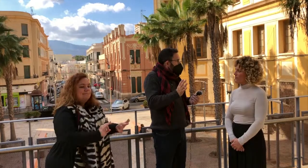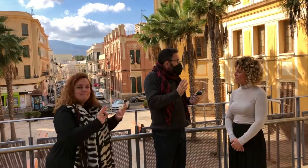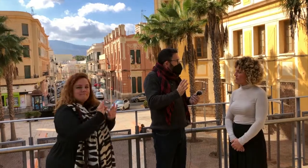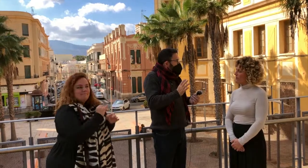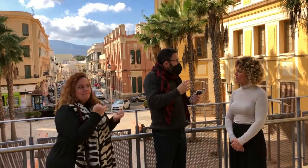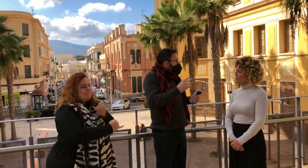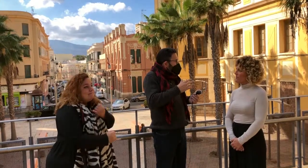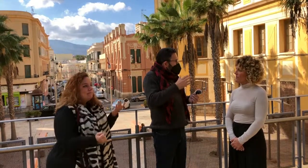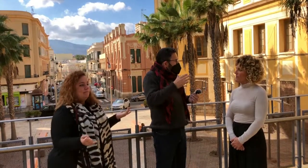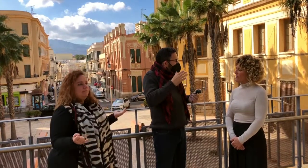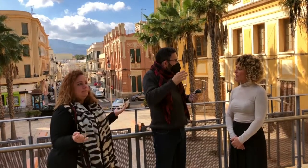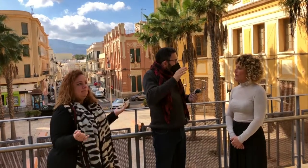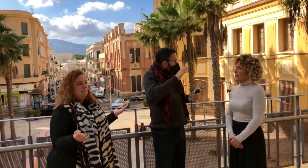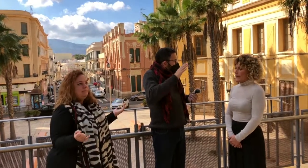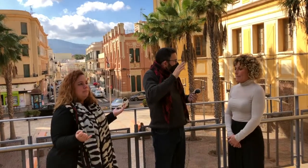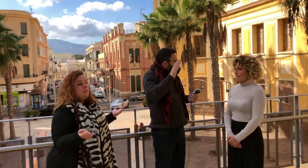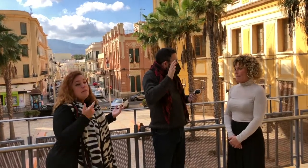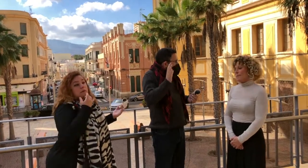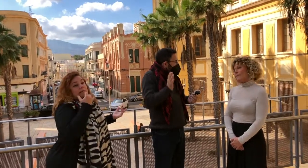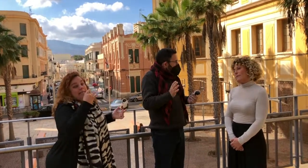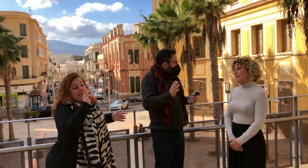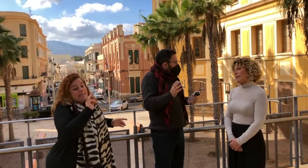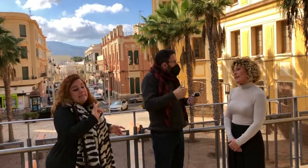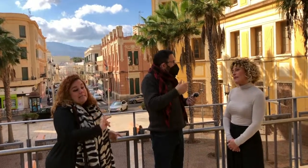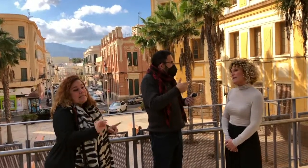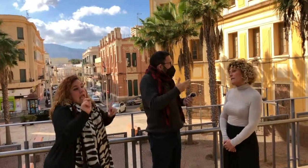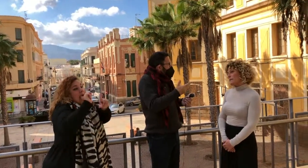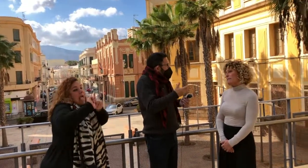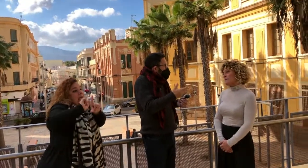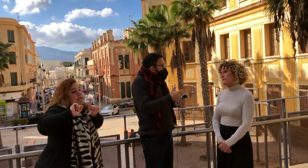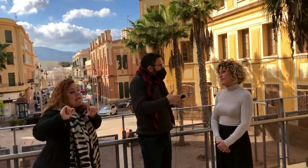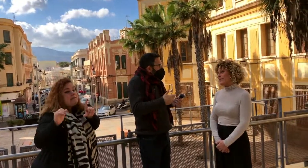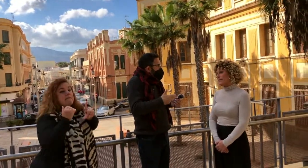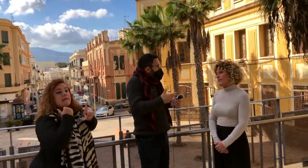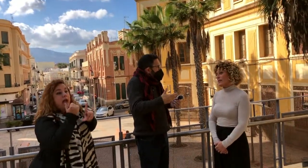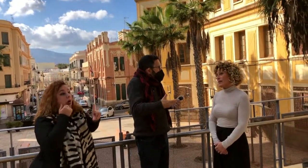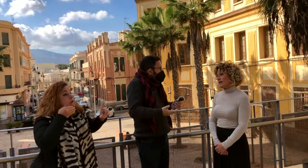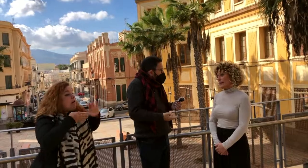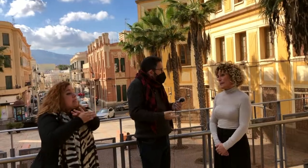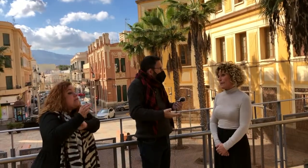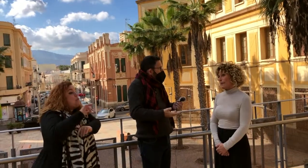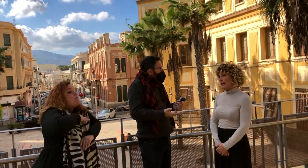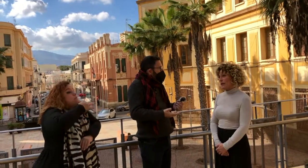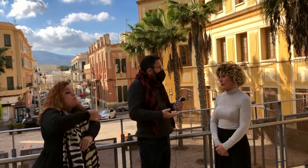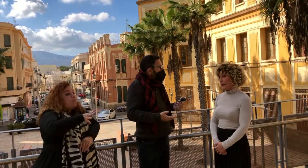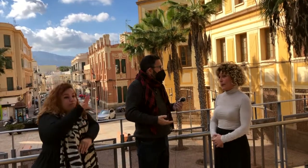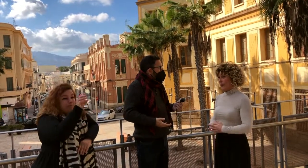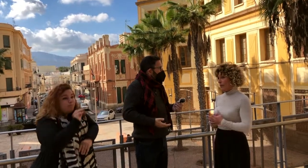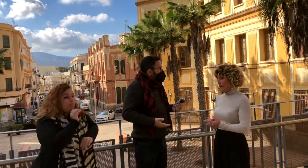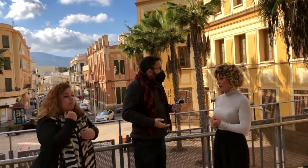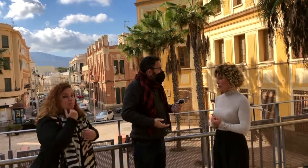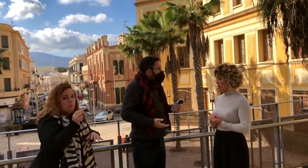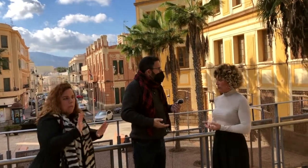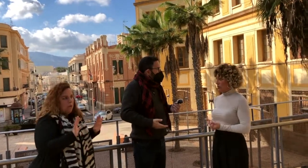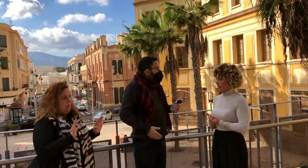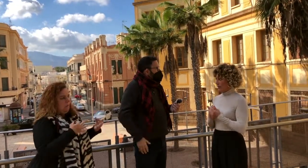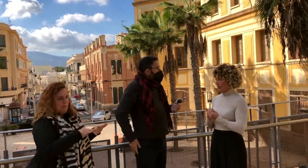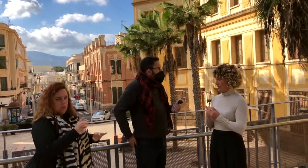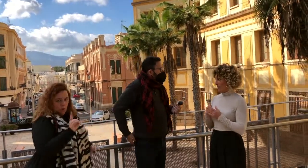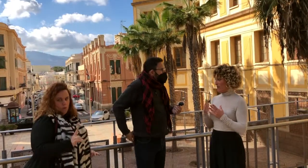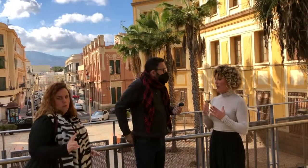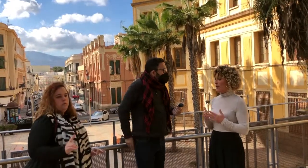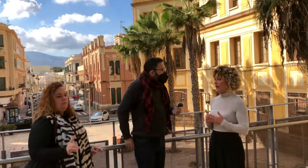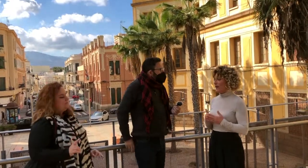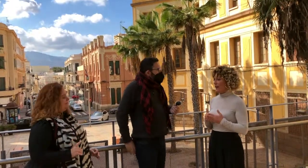electrónica, será lo único que tiene acceso, no se adapta a ningún otro tipo de solución para ello. Claro. Pero es que aparte no es justo